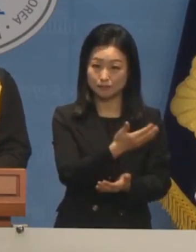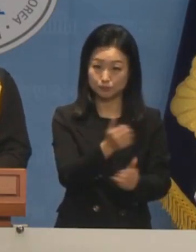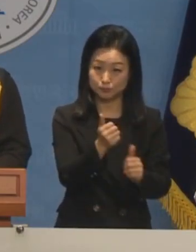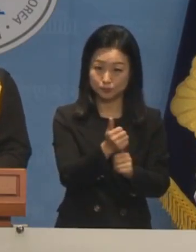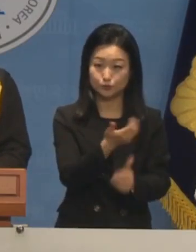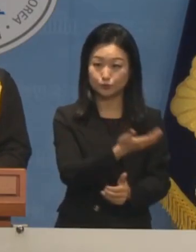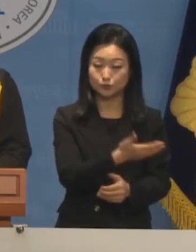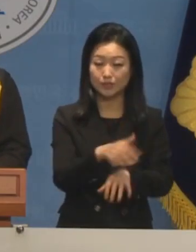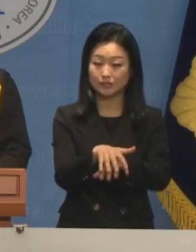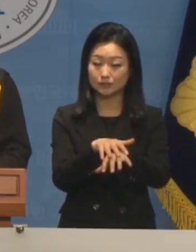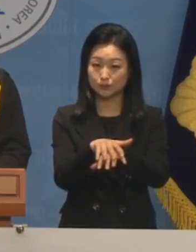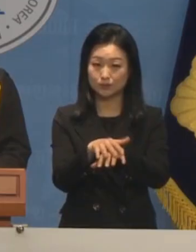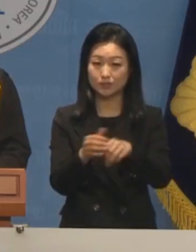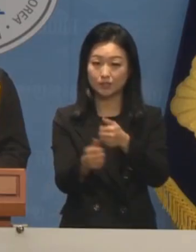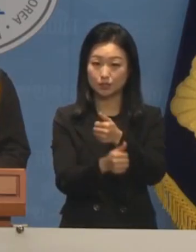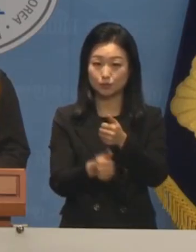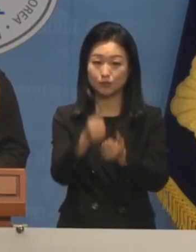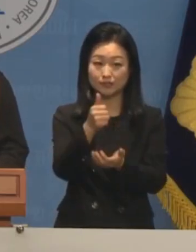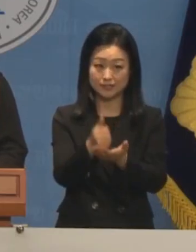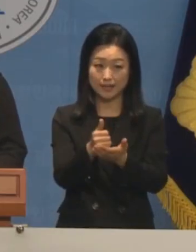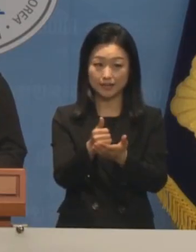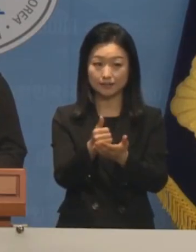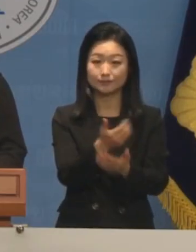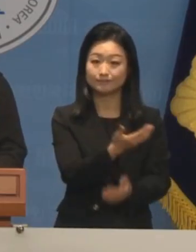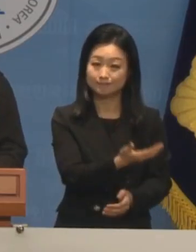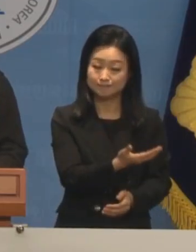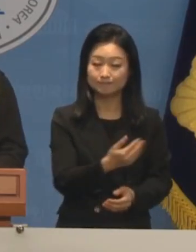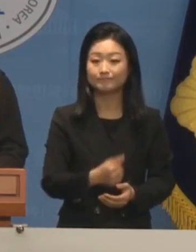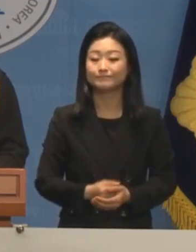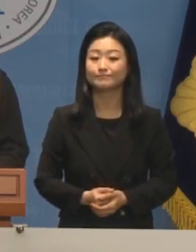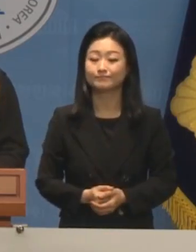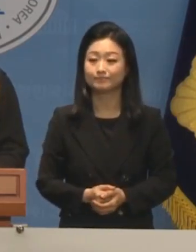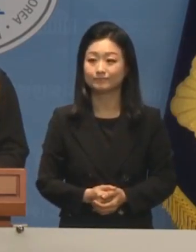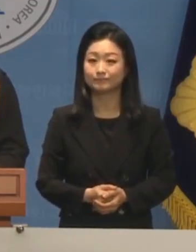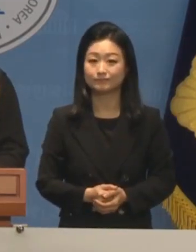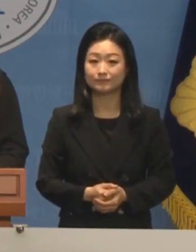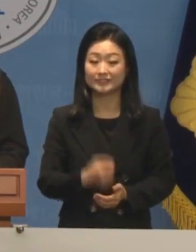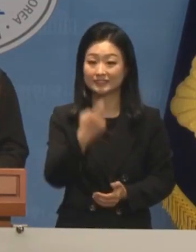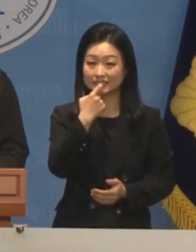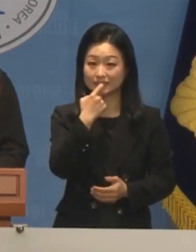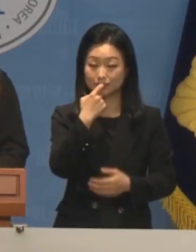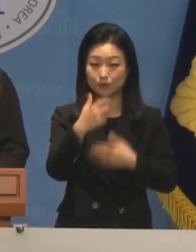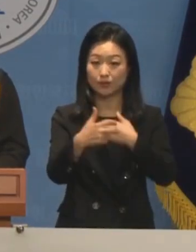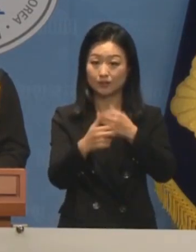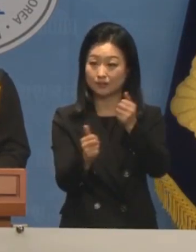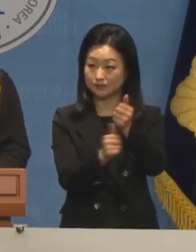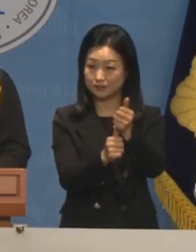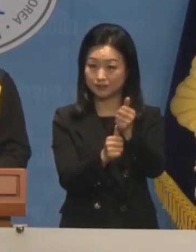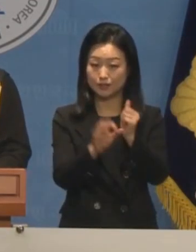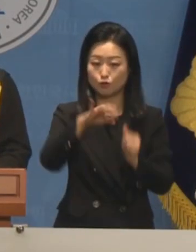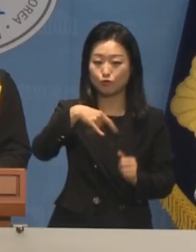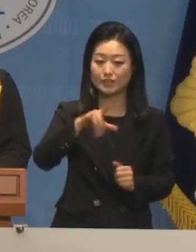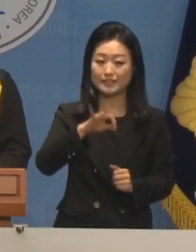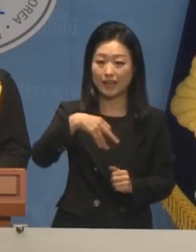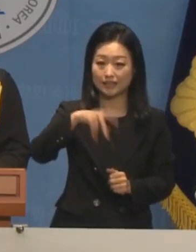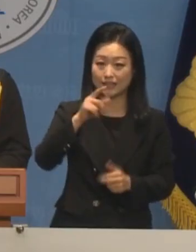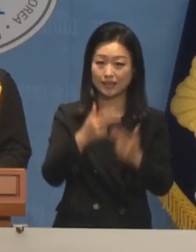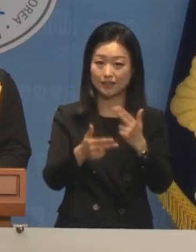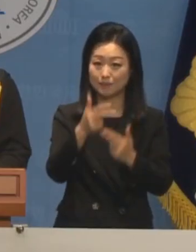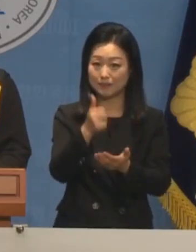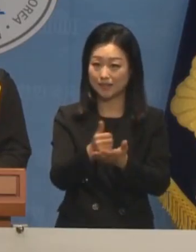조직위원 김경규 전략 조직 위원장님 참석하셨습니다 대한치과위생사 협 윤숙 협회장님